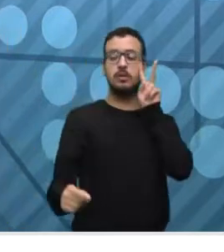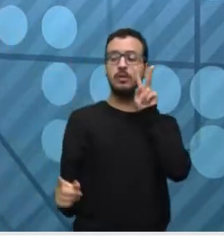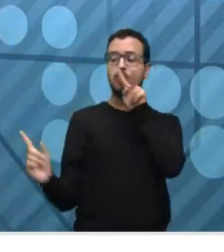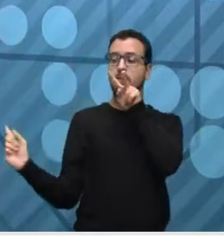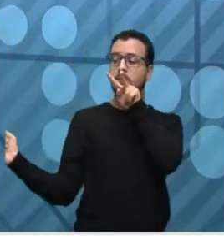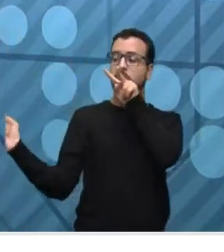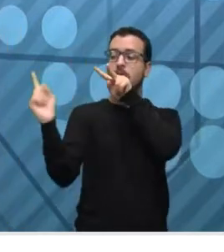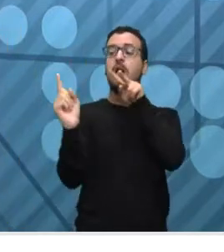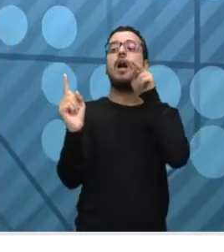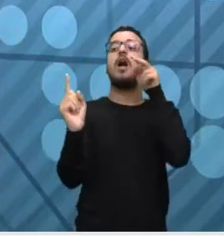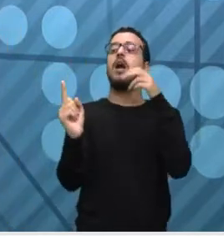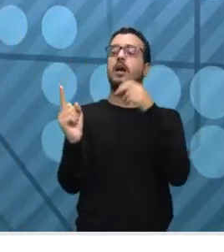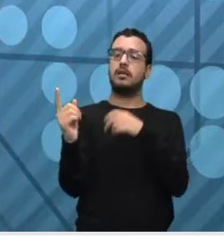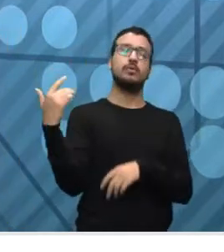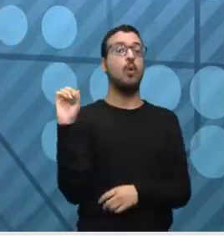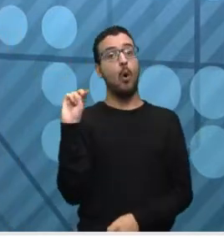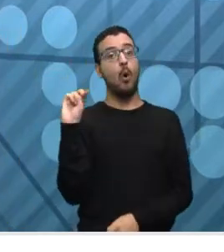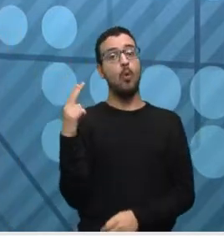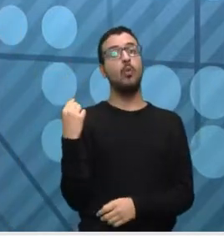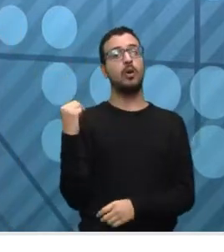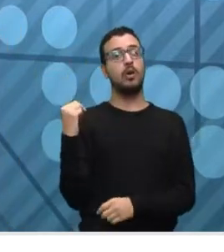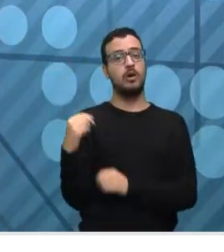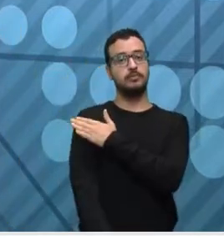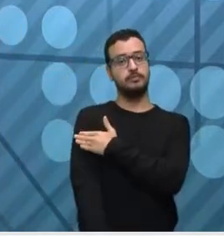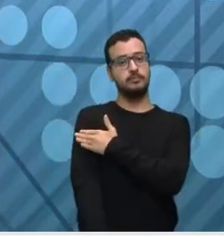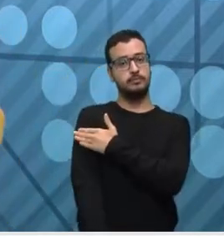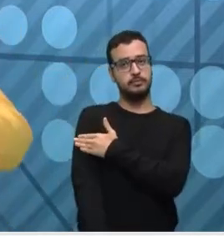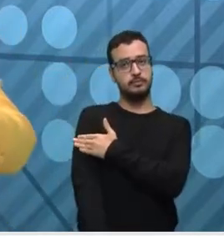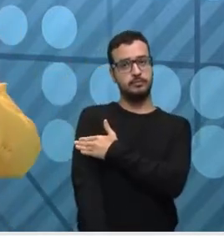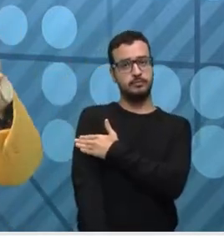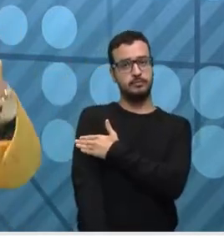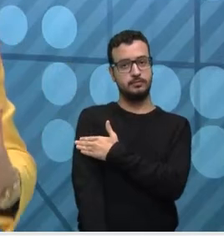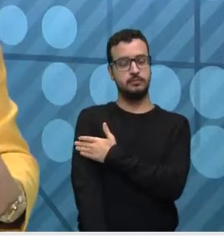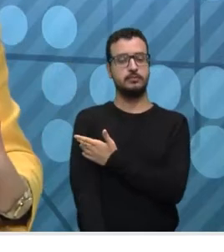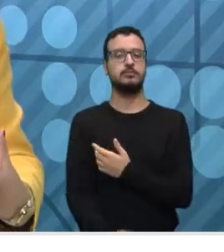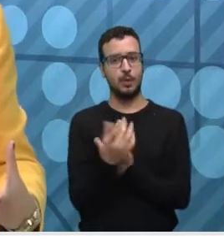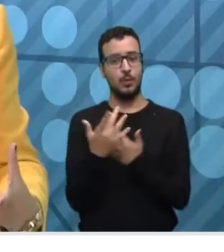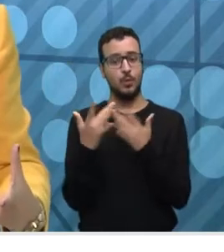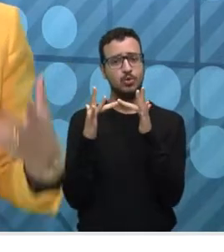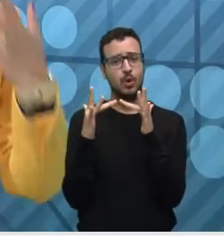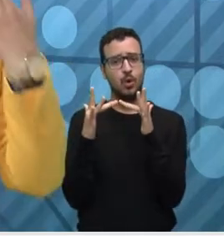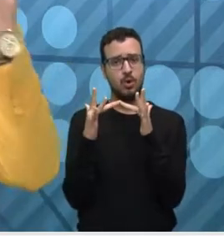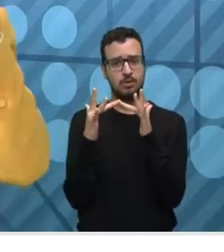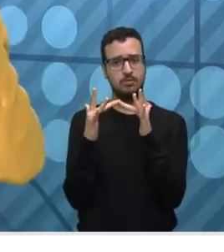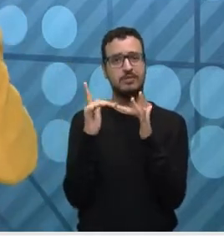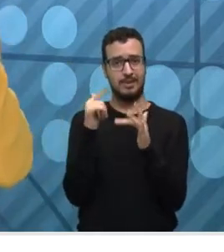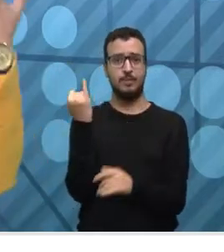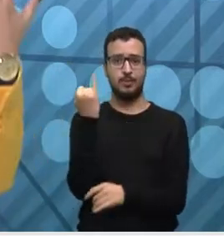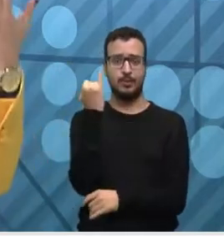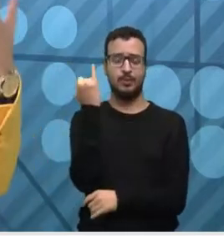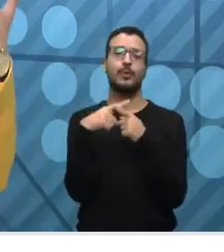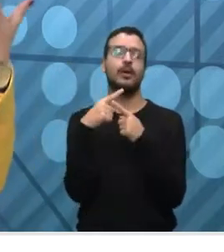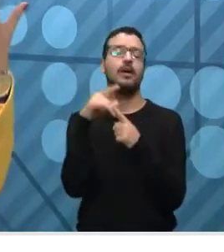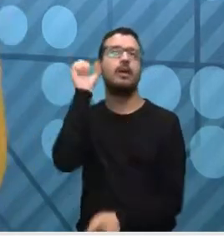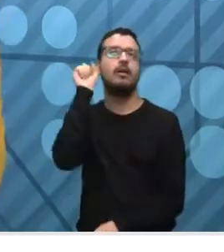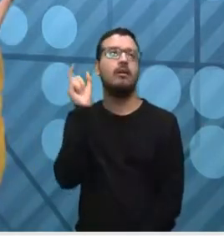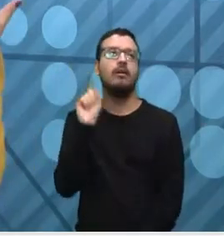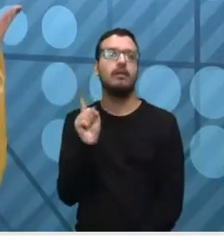pessoa, ou tocar no seu antebraço ou no ombro, tá? Então, o toque é importante, porque ele não ouve, não adianta ficar